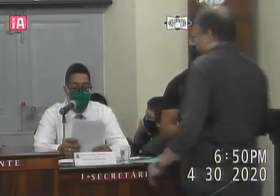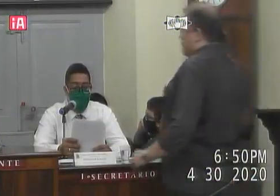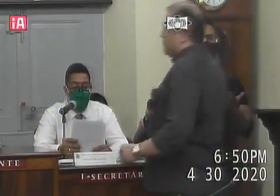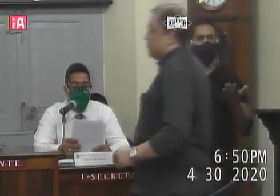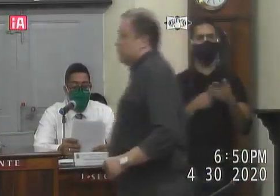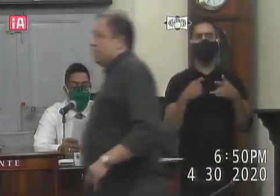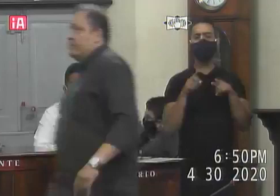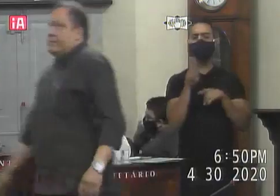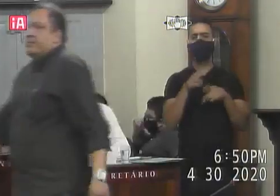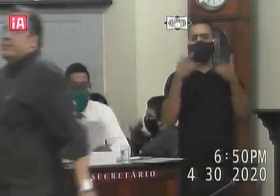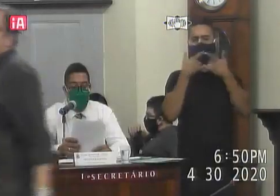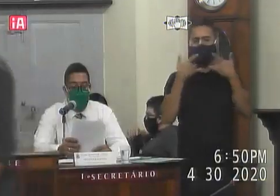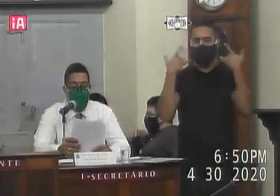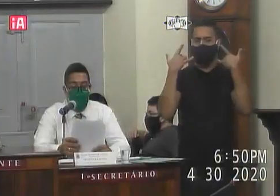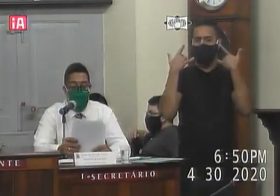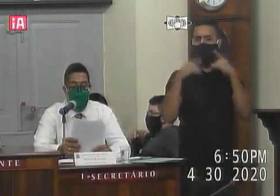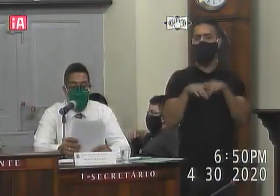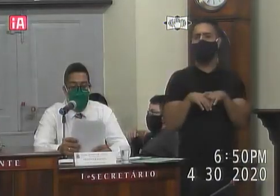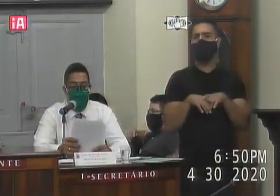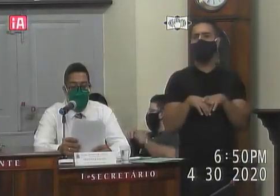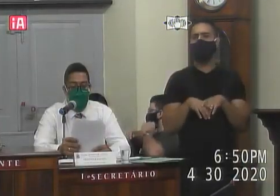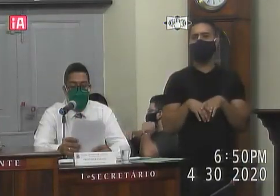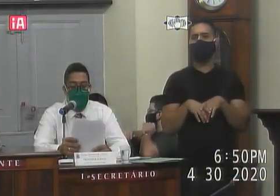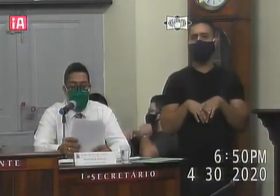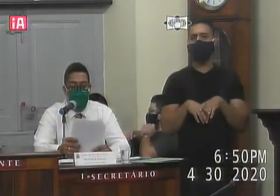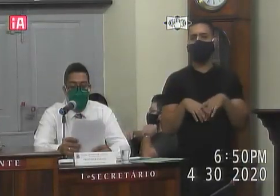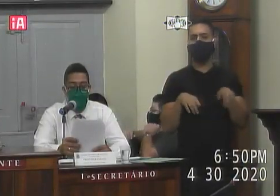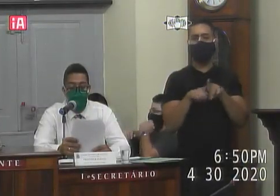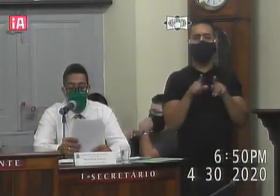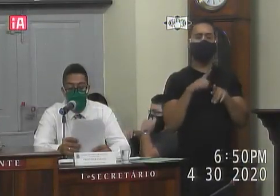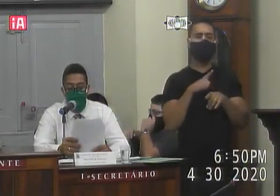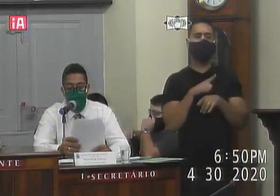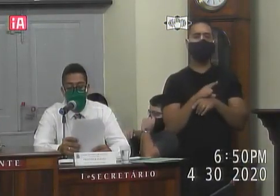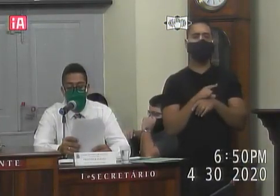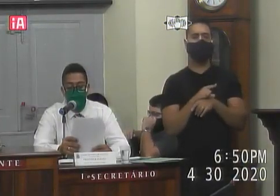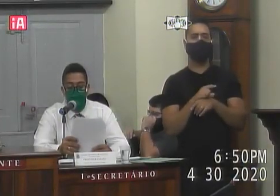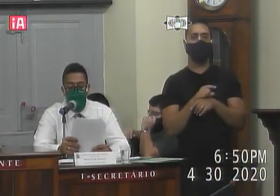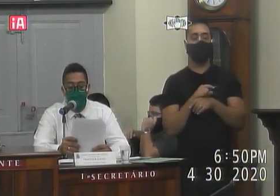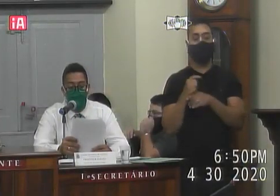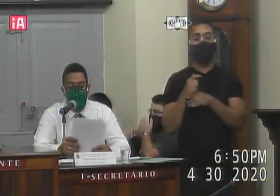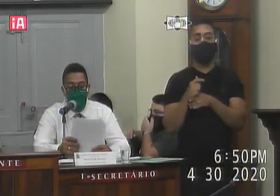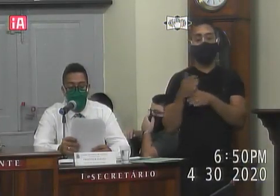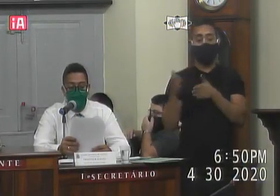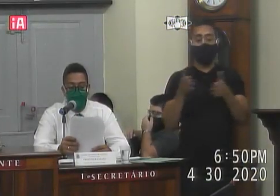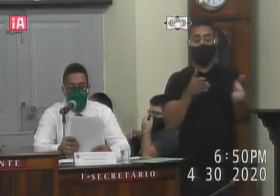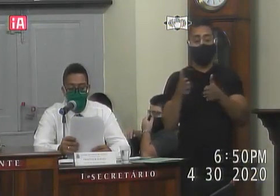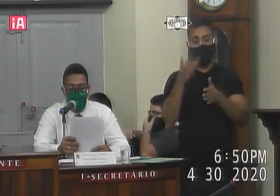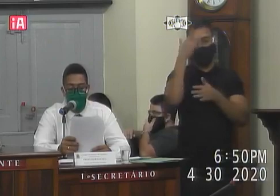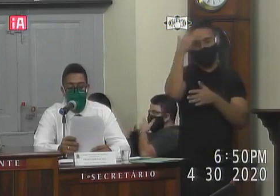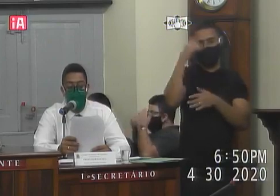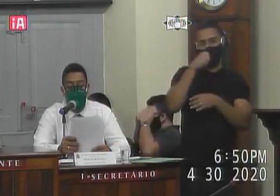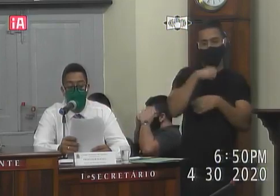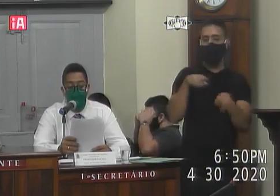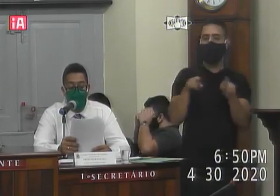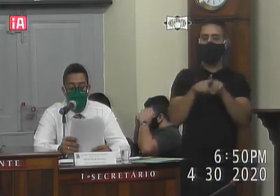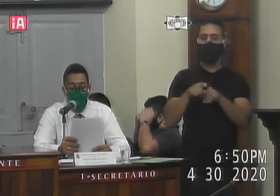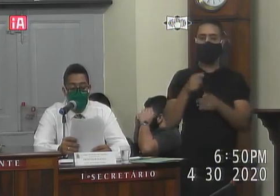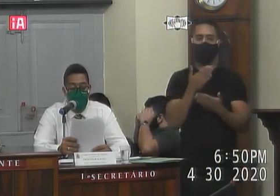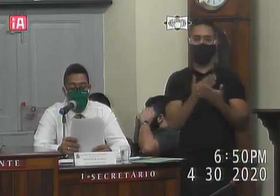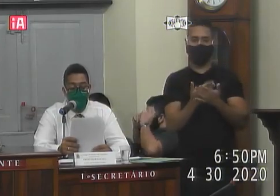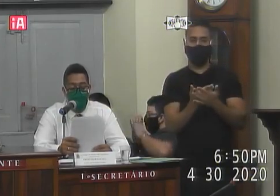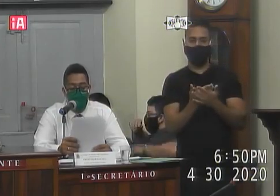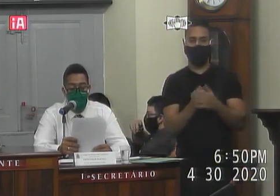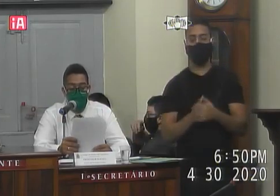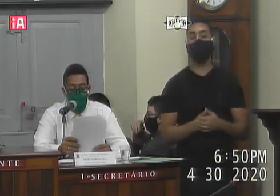coletivo e manter a interrupção de tarifas especiais, como acesso aos idosos e estudantes.